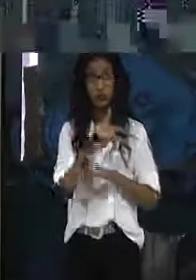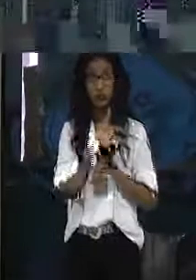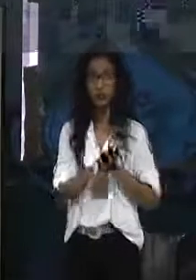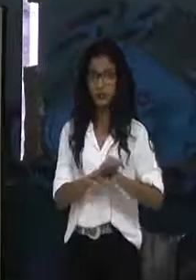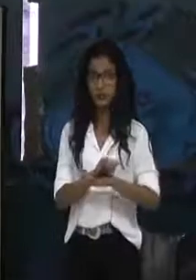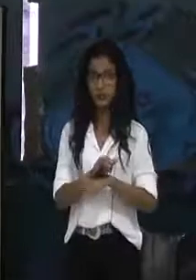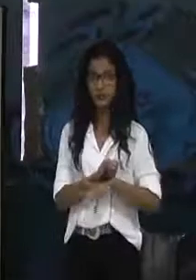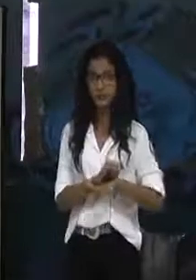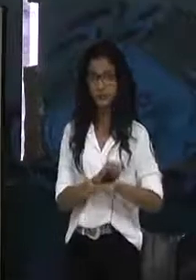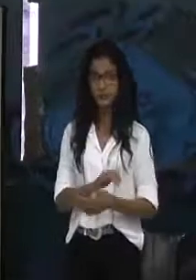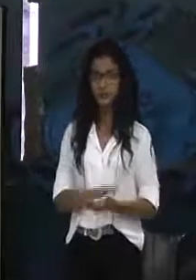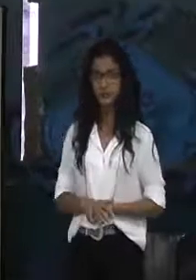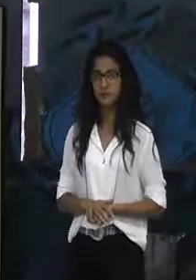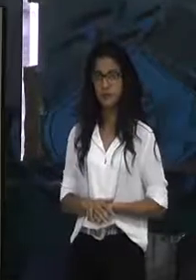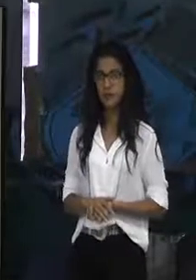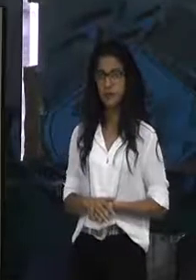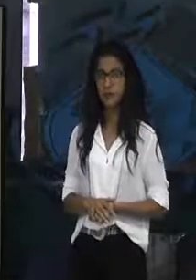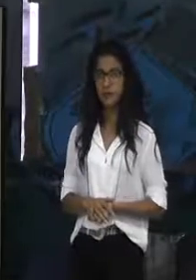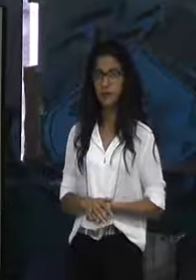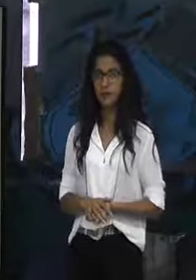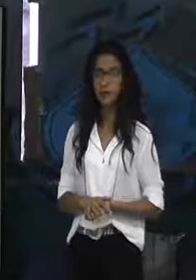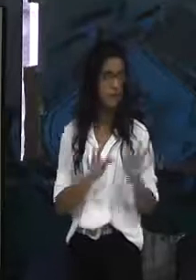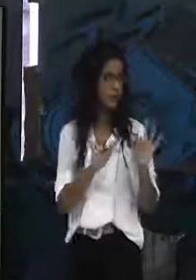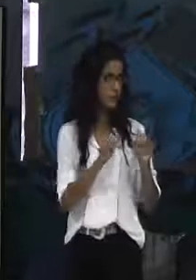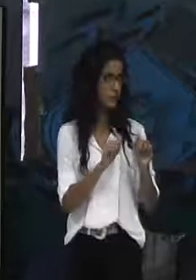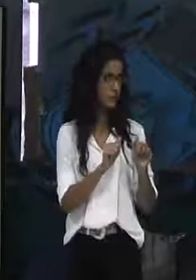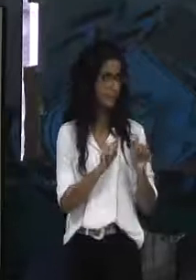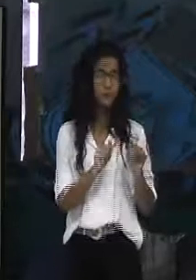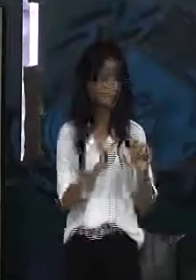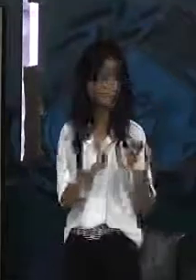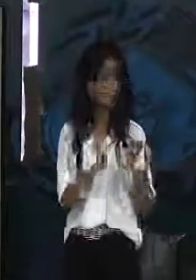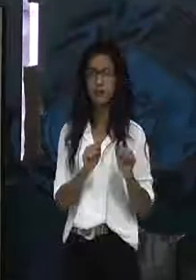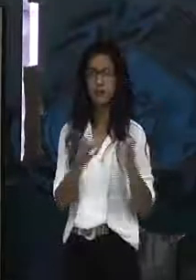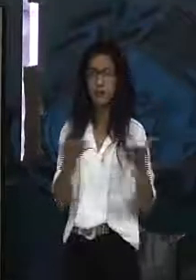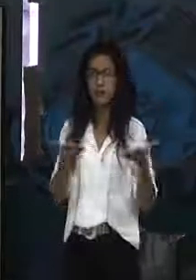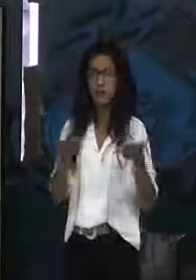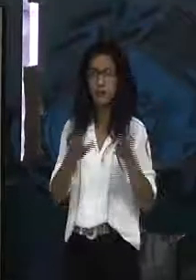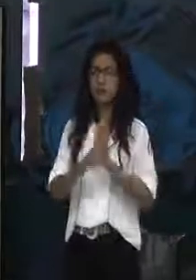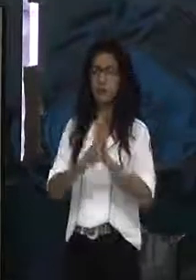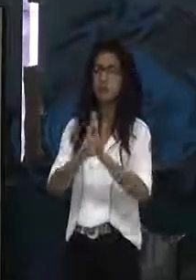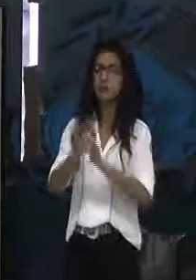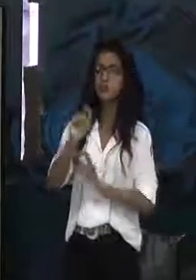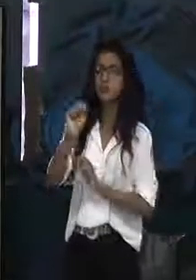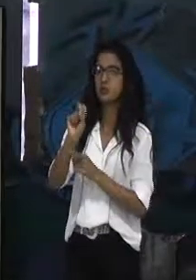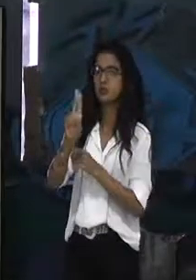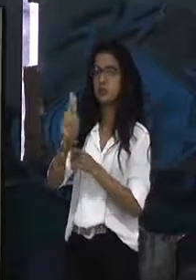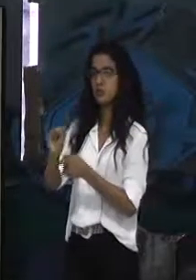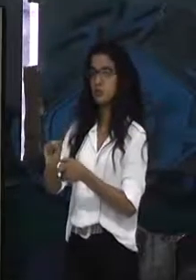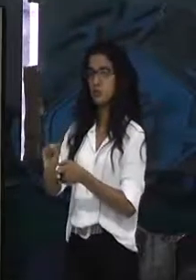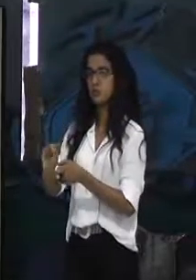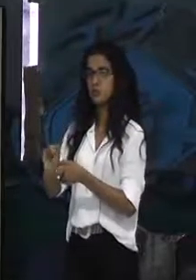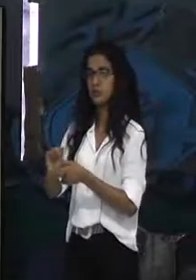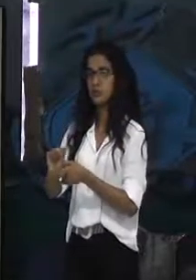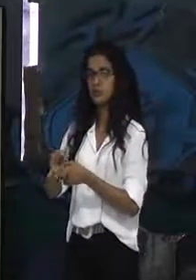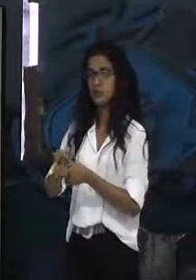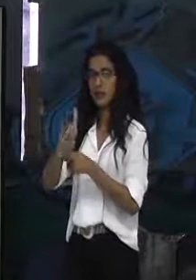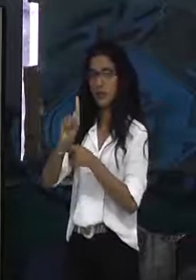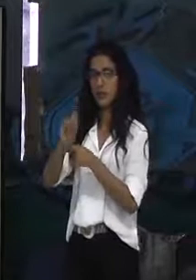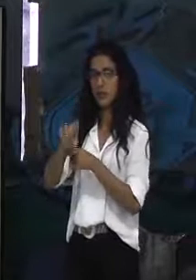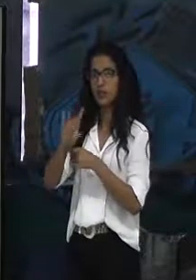Porque, só para terminar, simboliza hoje o sistema de saúde da cidade, é o